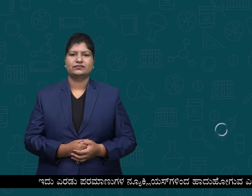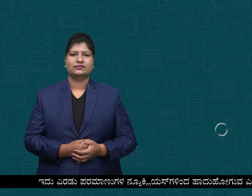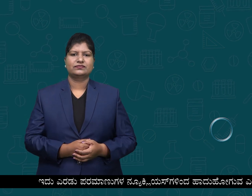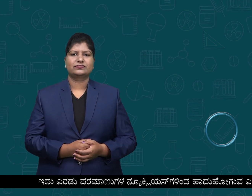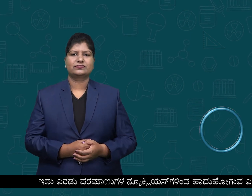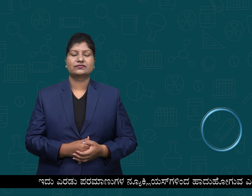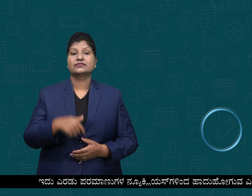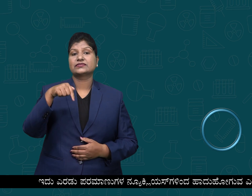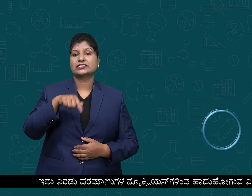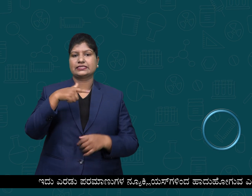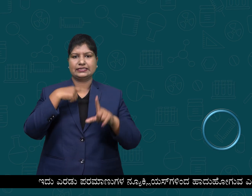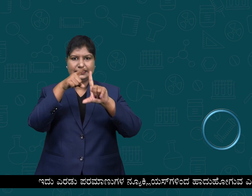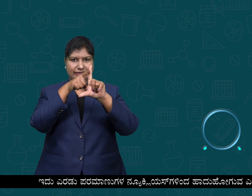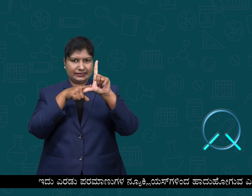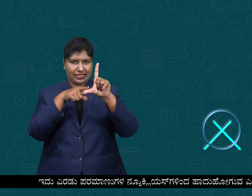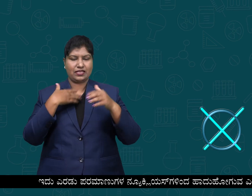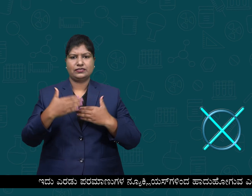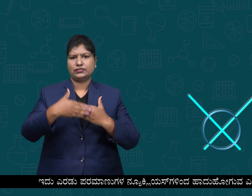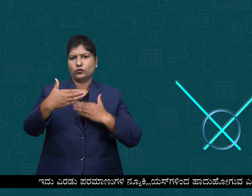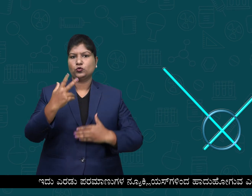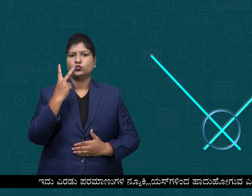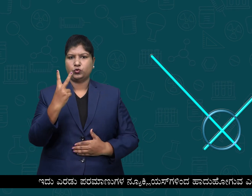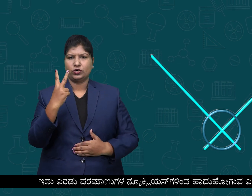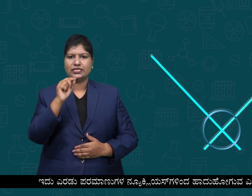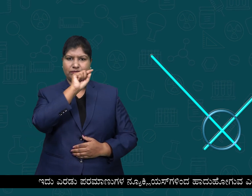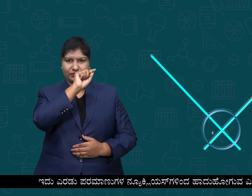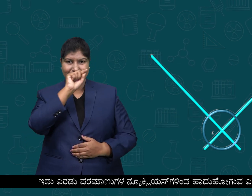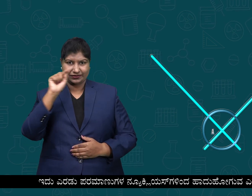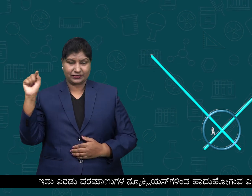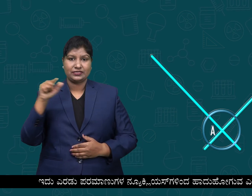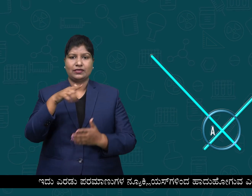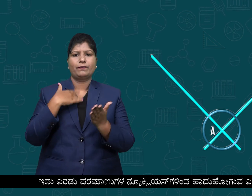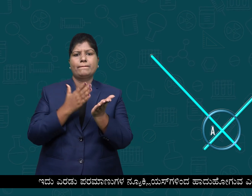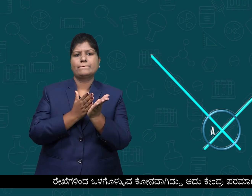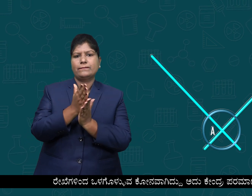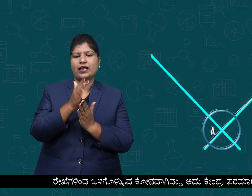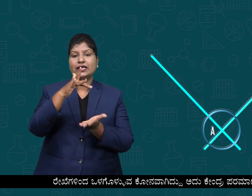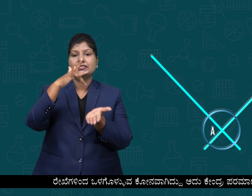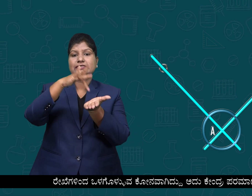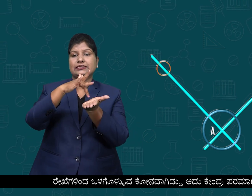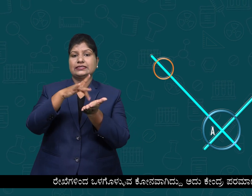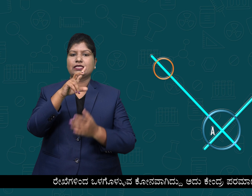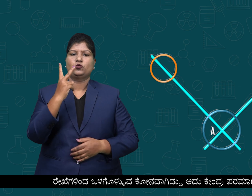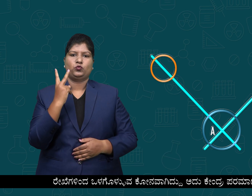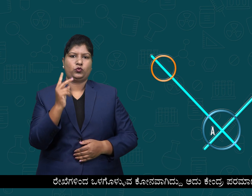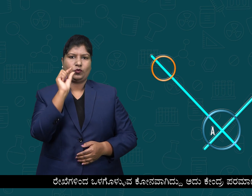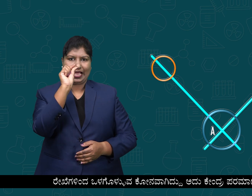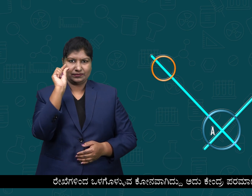ಇದು 2 ಪರಮಾಣುಗಳ ನ್ಯೂಕ್ಲಿಯಸ್ಗಳಿಂದ ಹಾದು ಹೋಗುವ 2 ಕಾಲ್ಪನಿಕ ರೇಖೆಗಳಿಂದ ಒಳಗೊಳ್ಳುವ